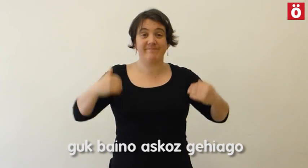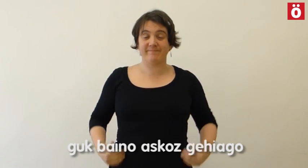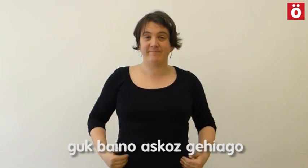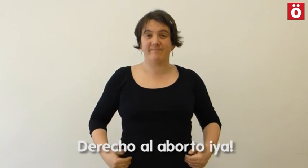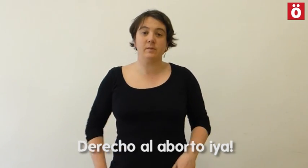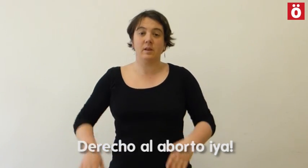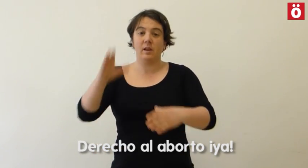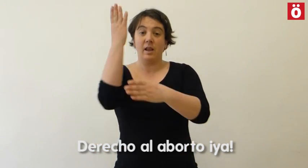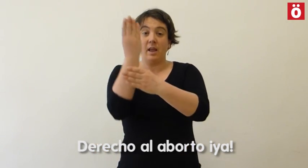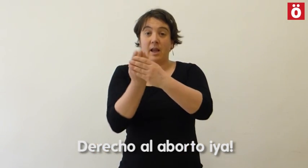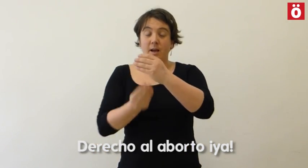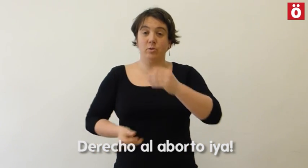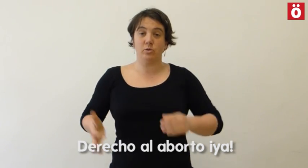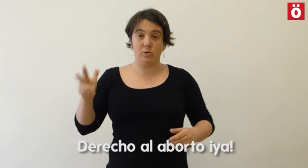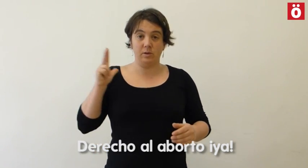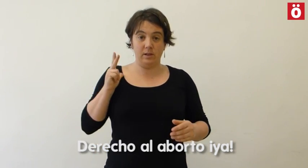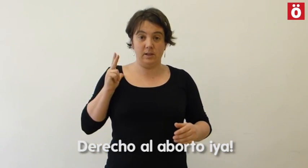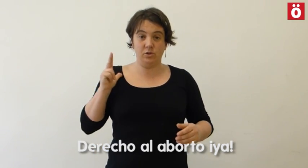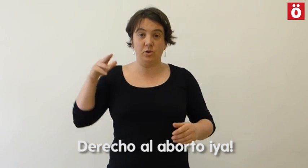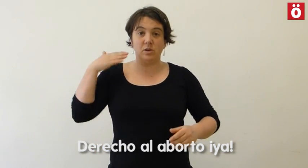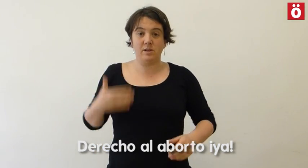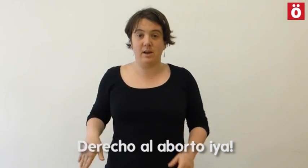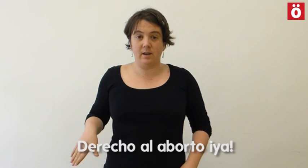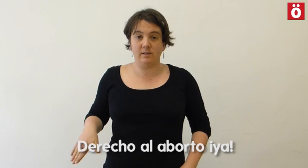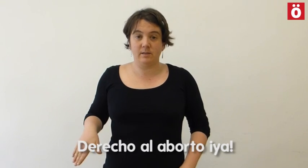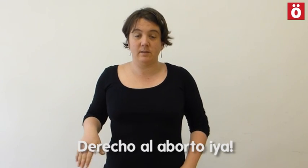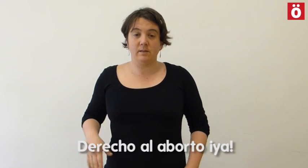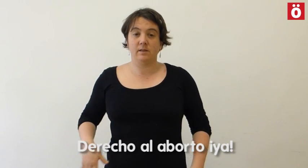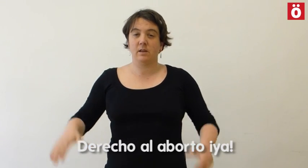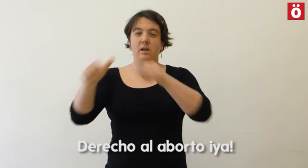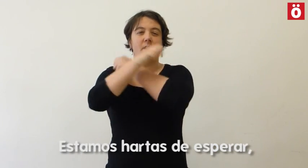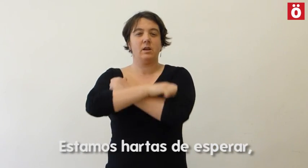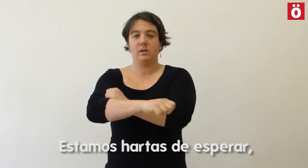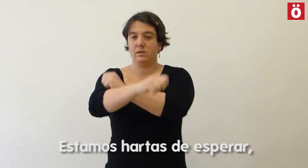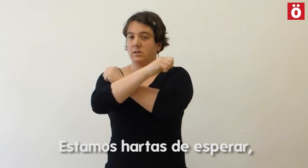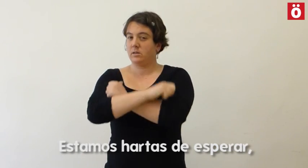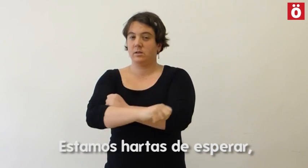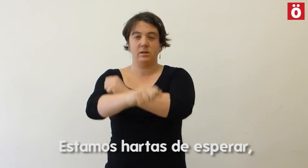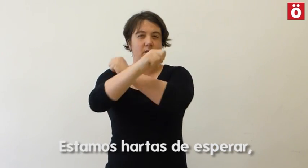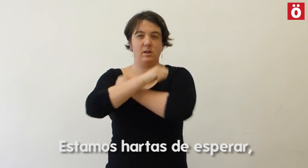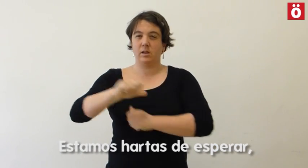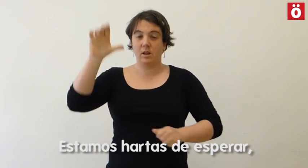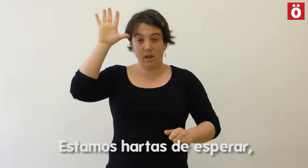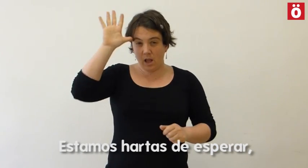Erezoa da bortoa, eta mozataz